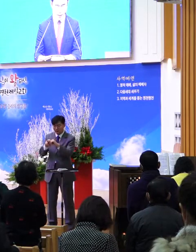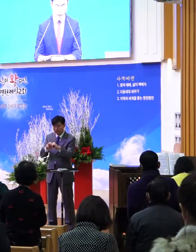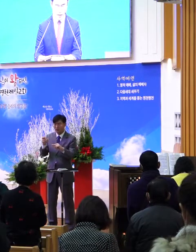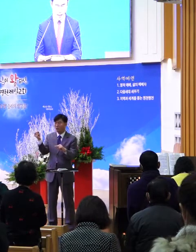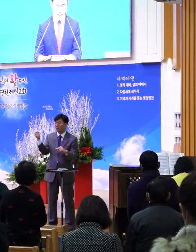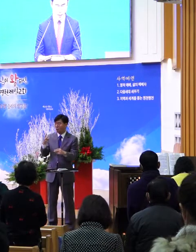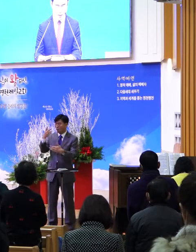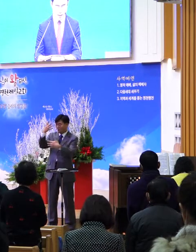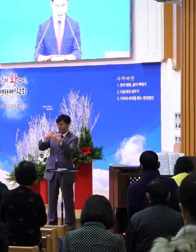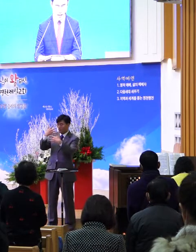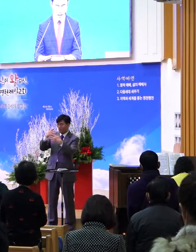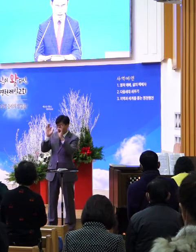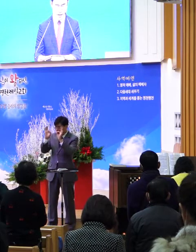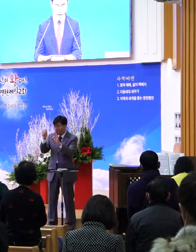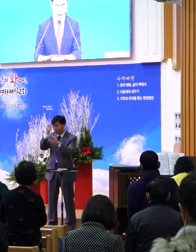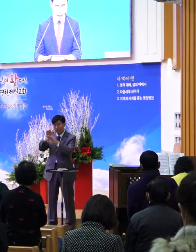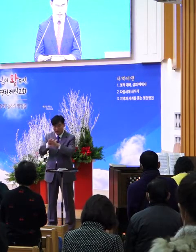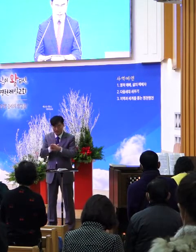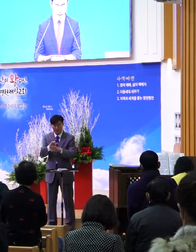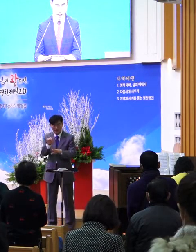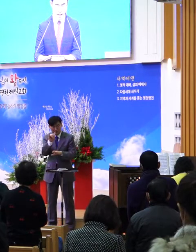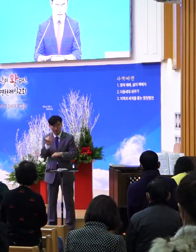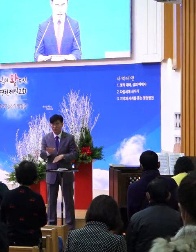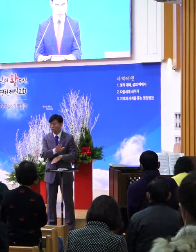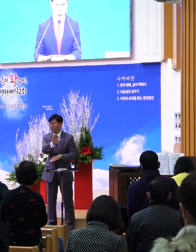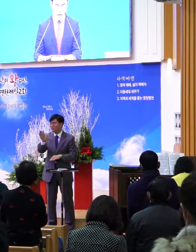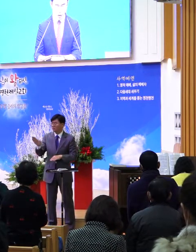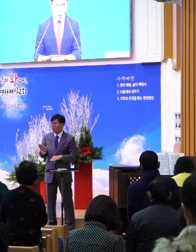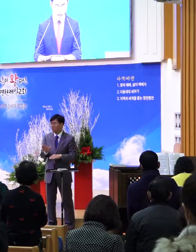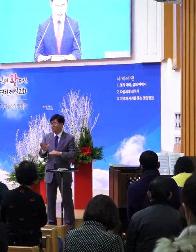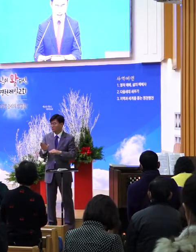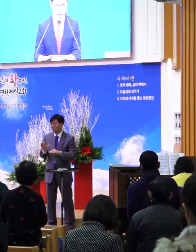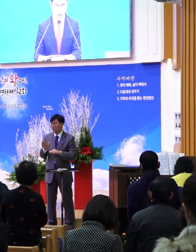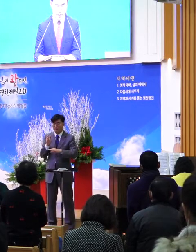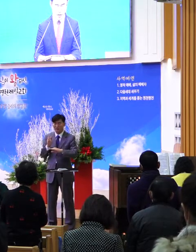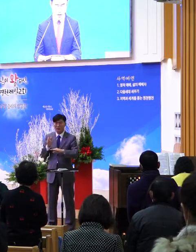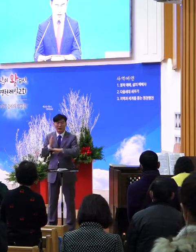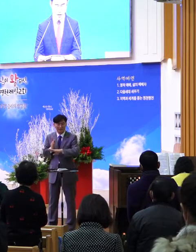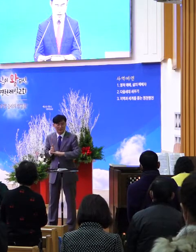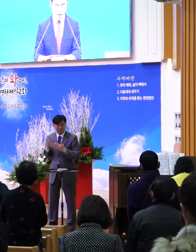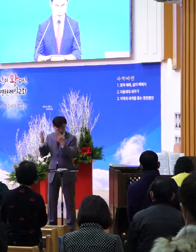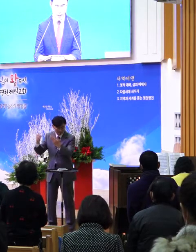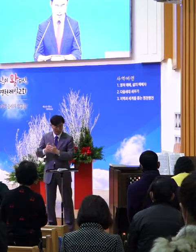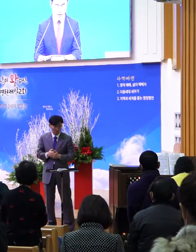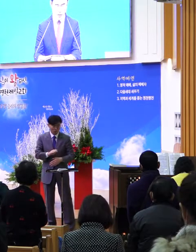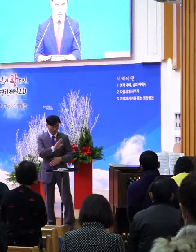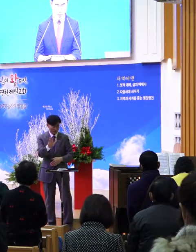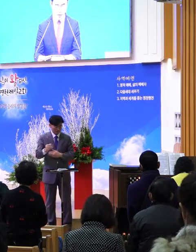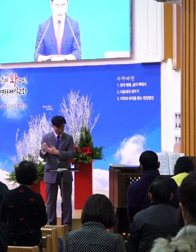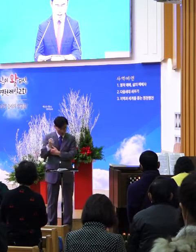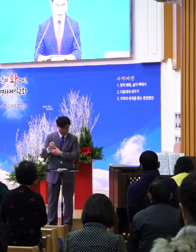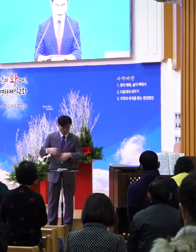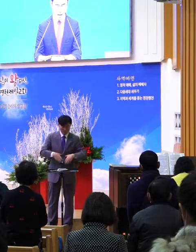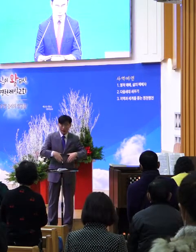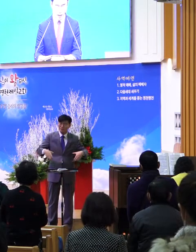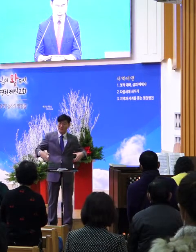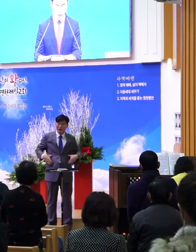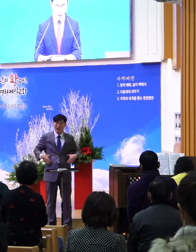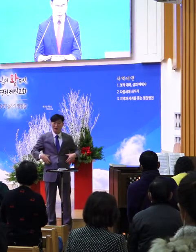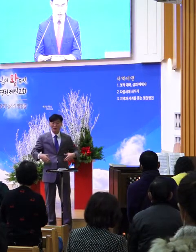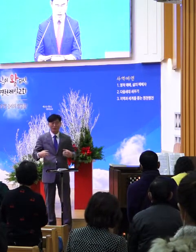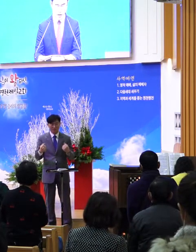예배로 하나님께 올려드리게 하신 것을 감사합니다. 우리를 더욱 강하게 하시고 담대하게 하시고 용사가 되게